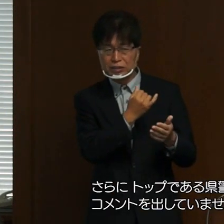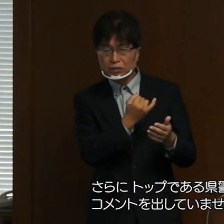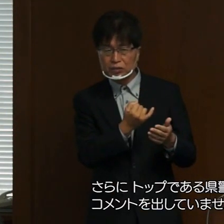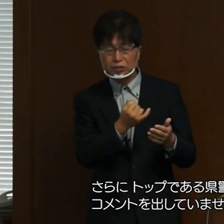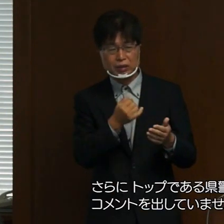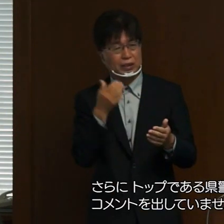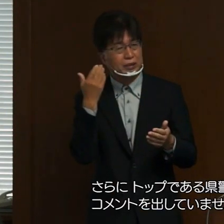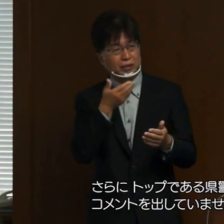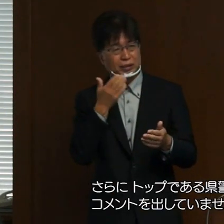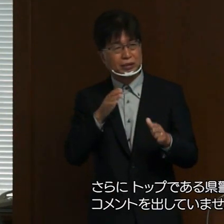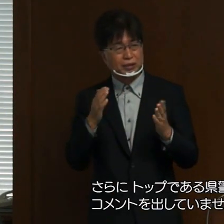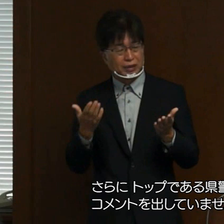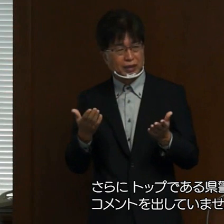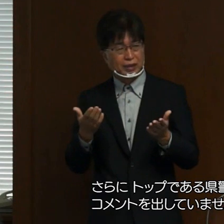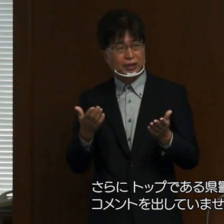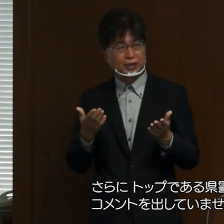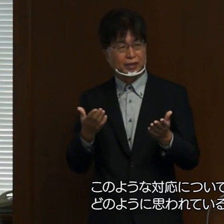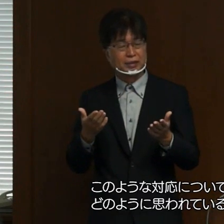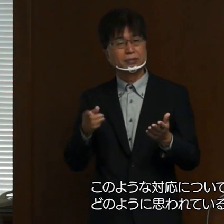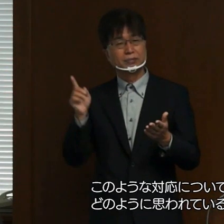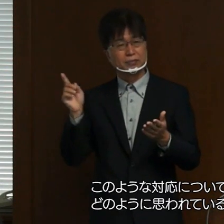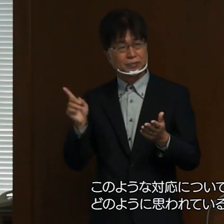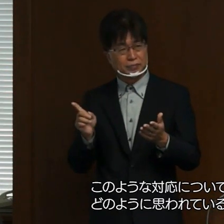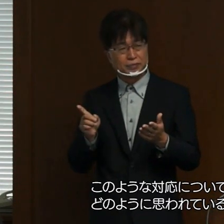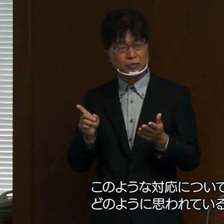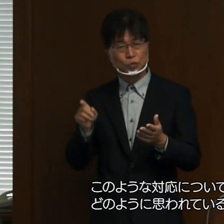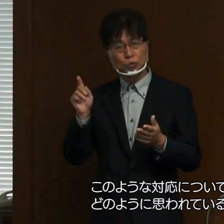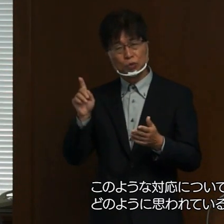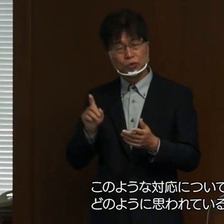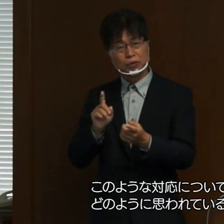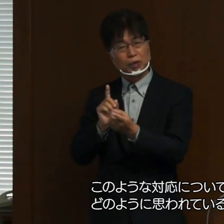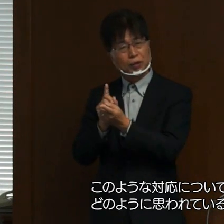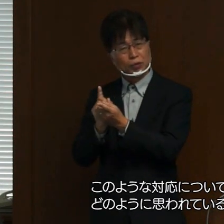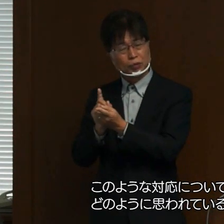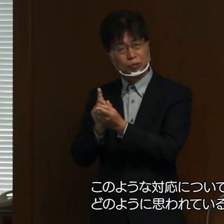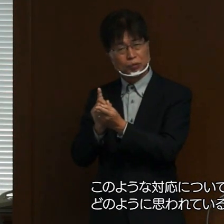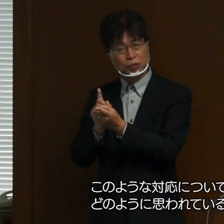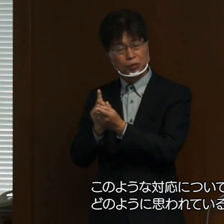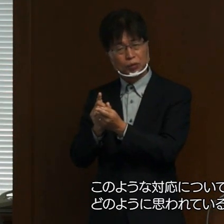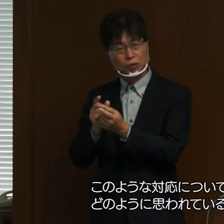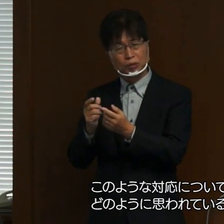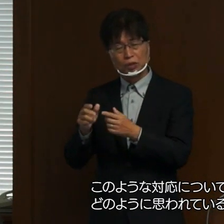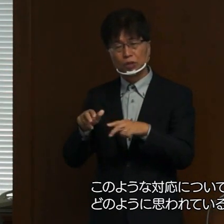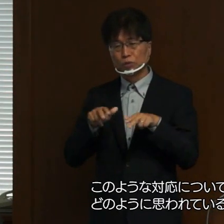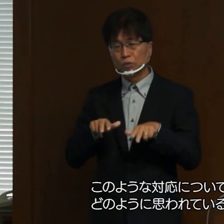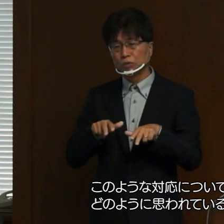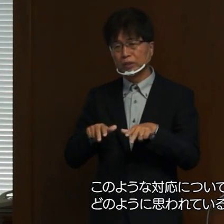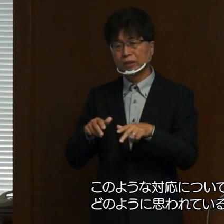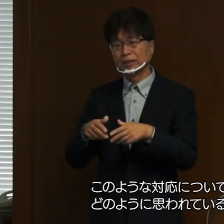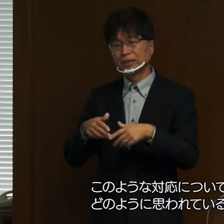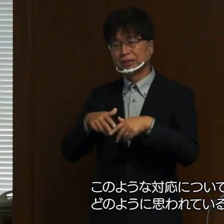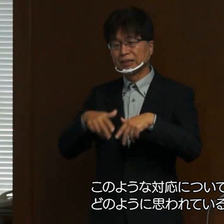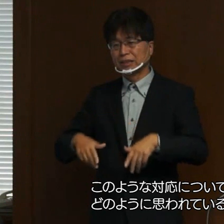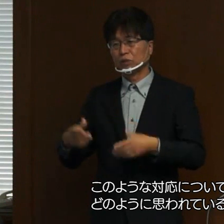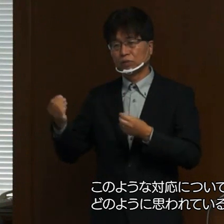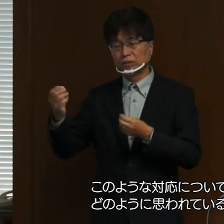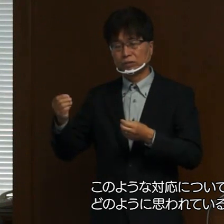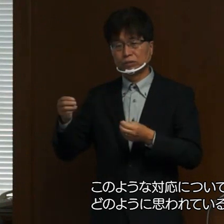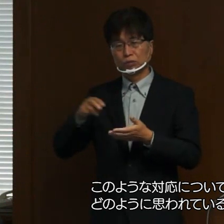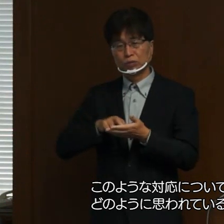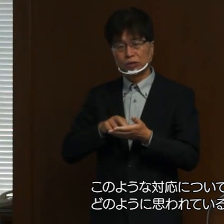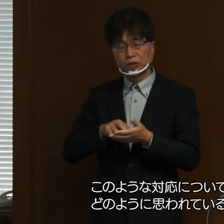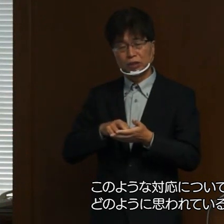長は今の現時点ではコメントを出していませんけれども、このような対応について同じ行政機関としてどのように思われているかお聞かせください